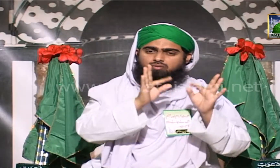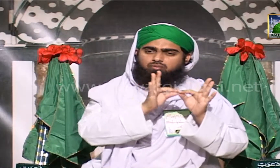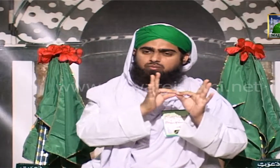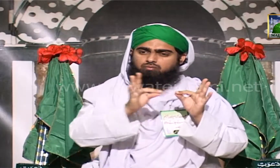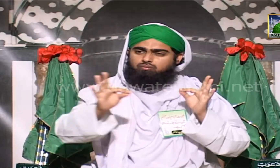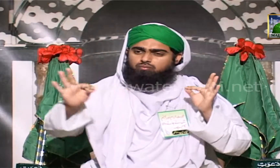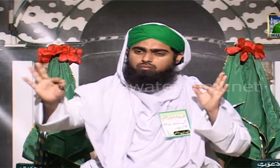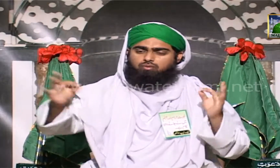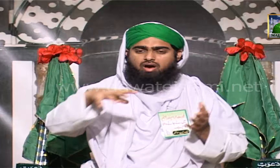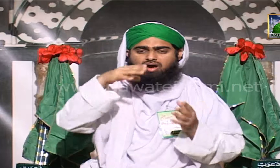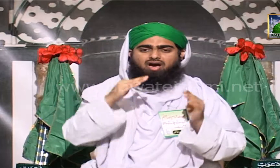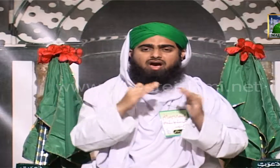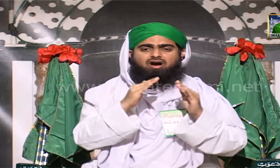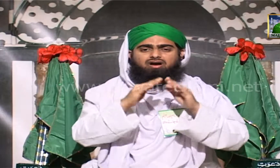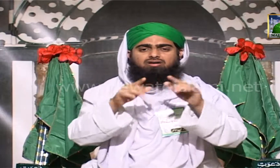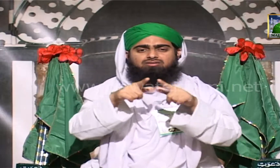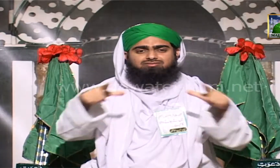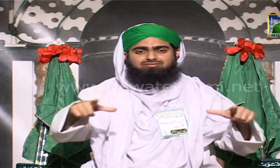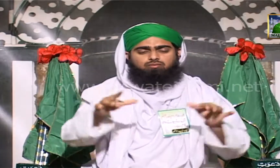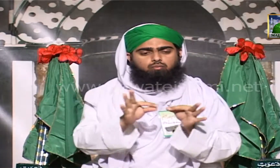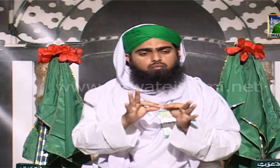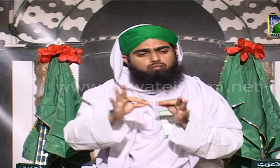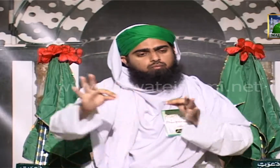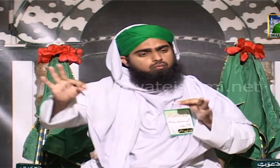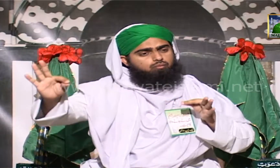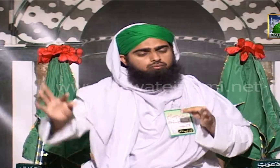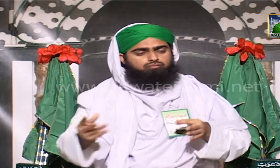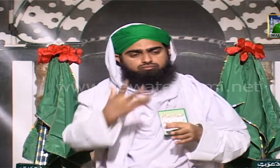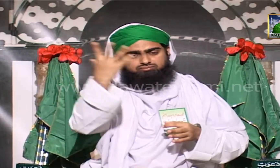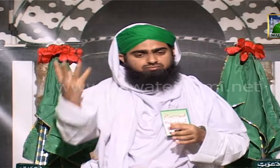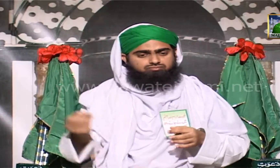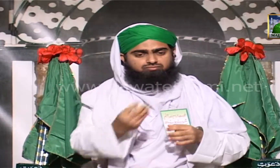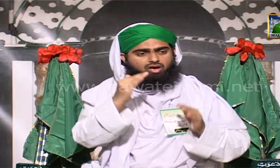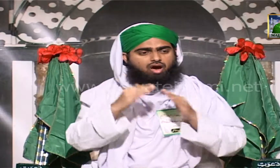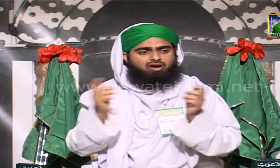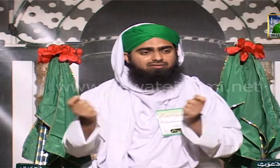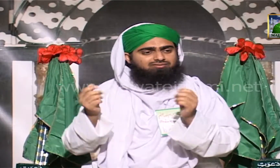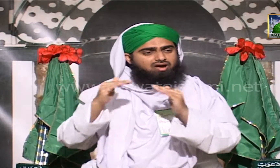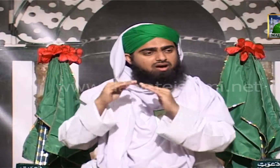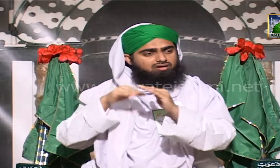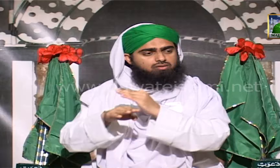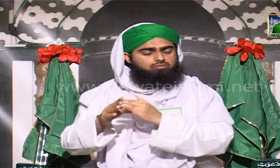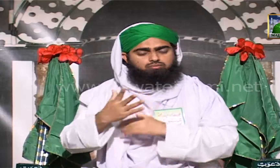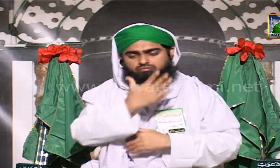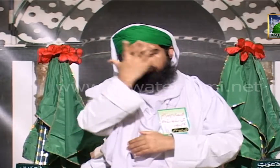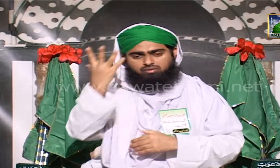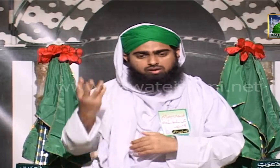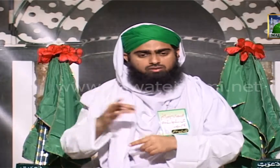ایک مکان بنا رکھا تھا، رات دن اس میں آپ عبادت فرماتے تھے. ماں